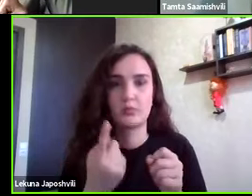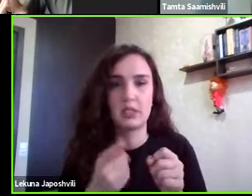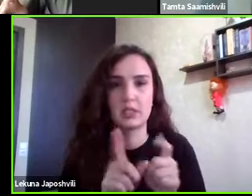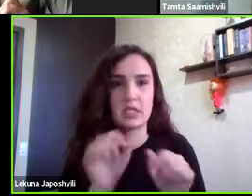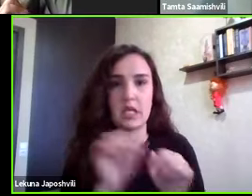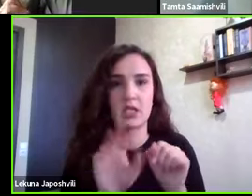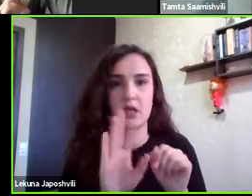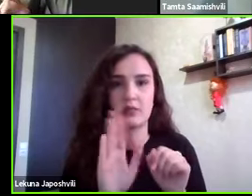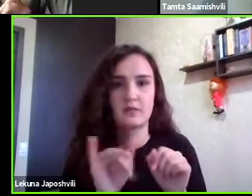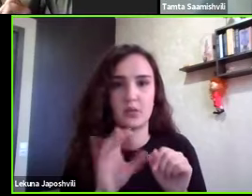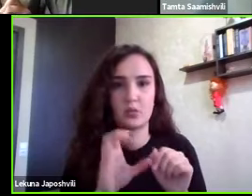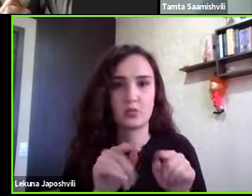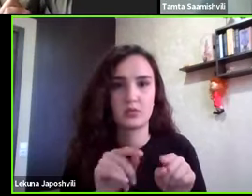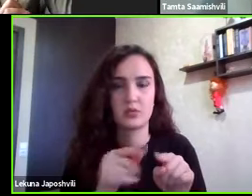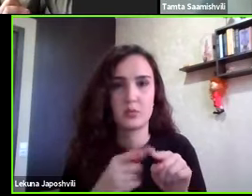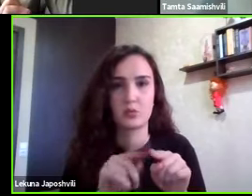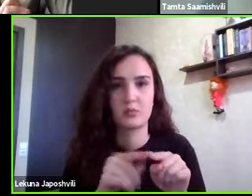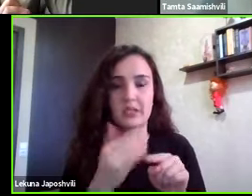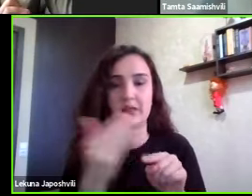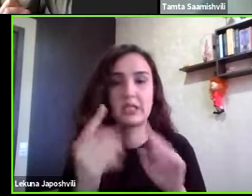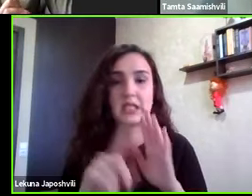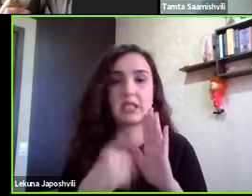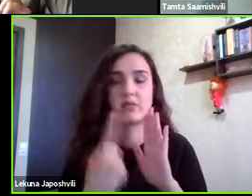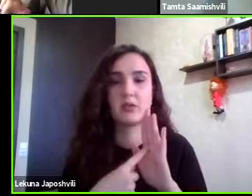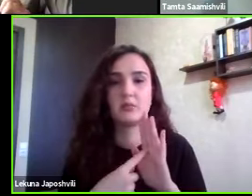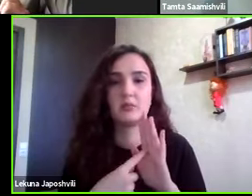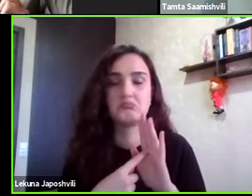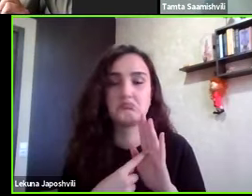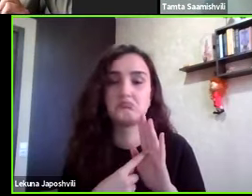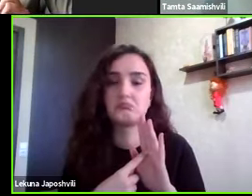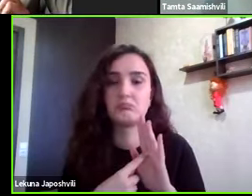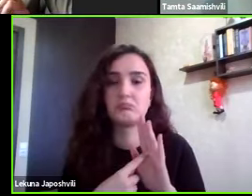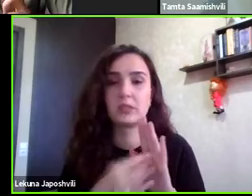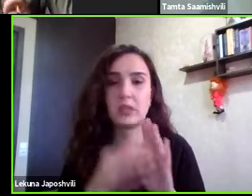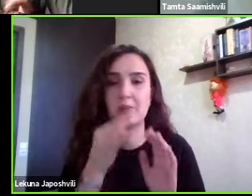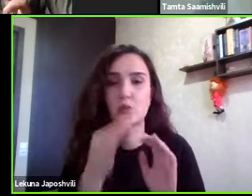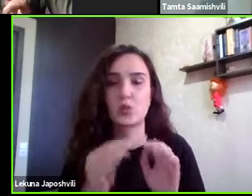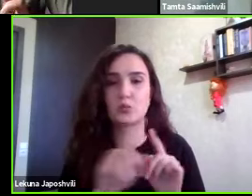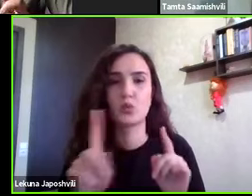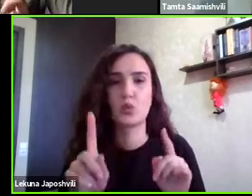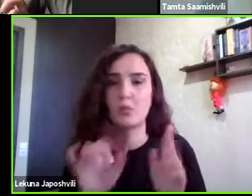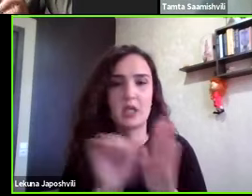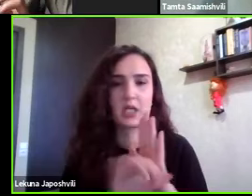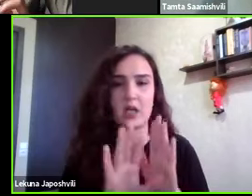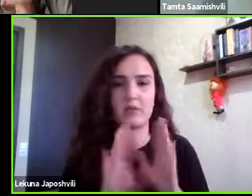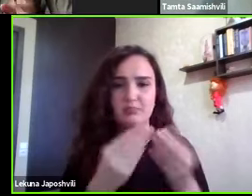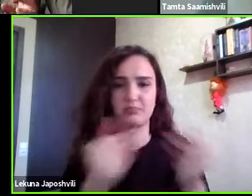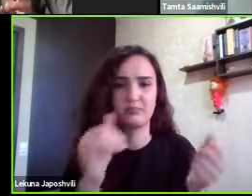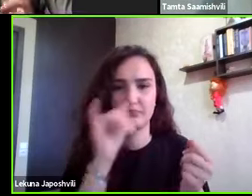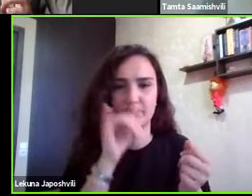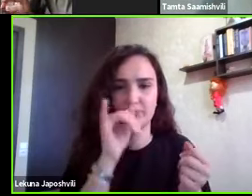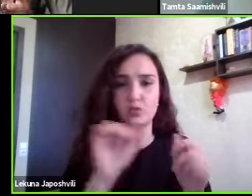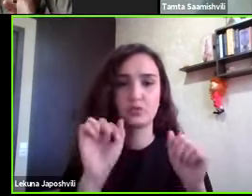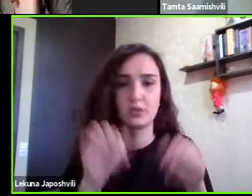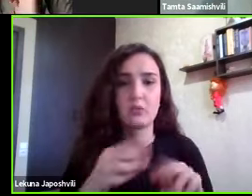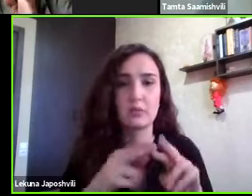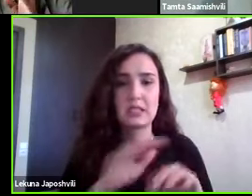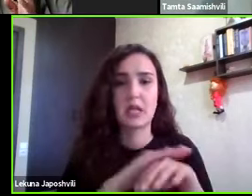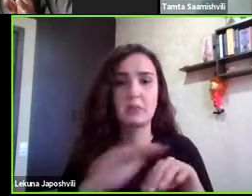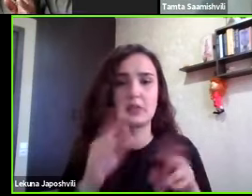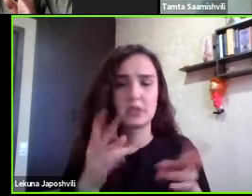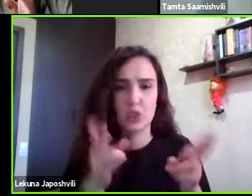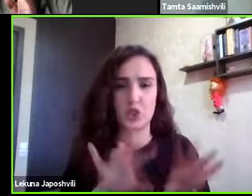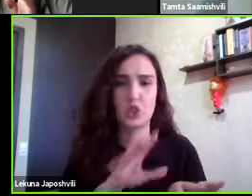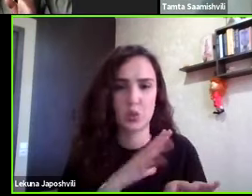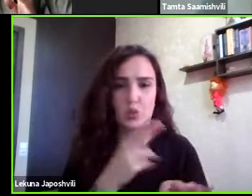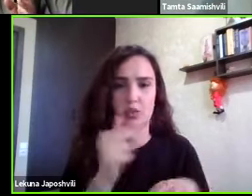ამ ვირუსს. ამდენად თქვენი კითხვა, თქვენ კითხვაზე გეპასუხებ, რომ არ კლავს ეს ვირუსი და შეიძლება ამ ზედაპირებზე ნამდვილად